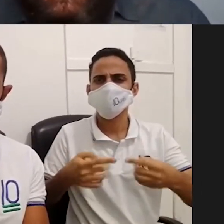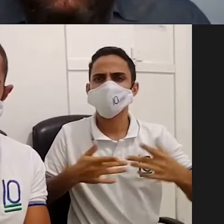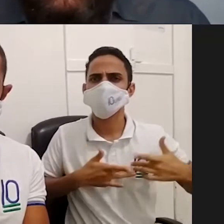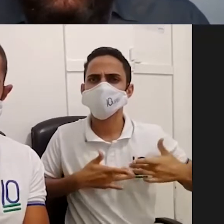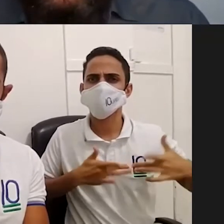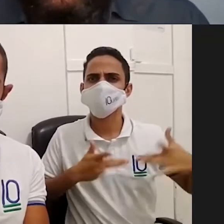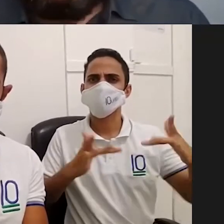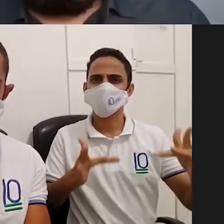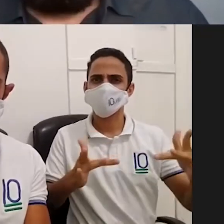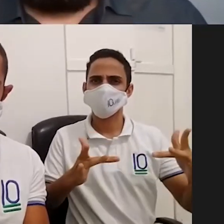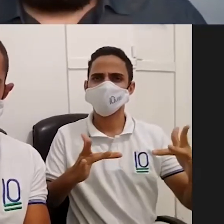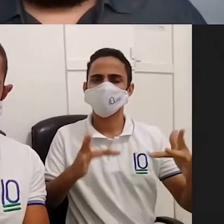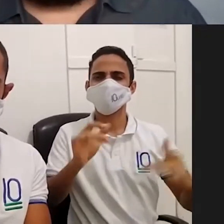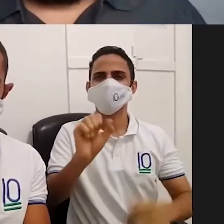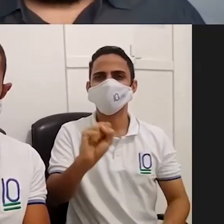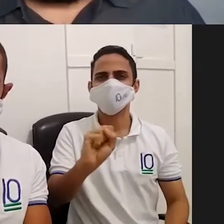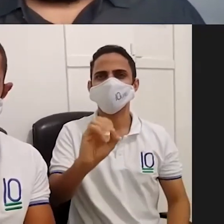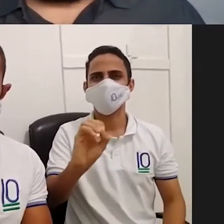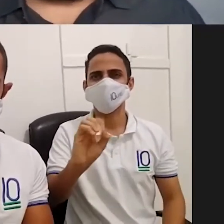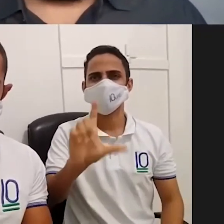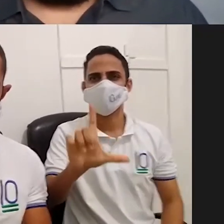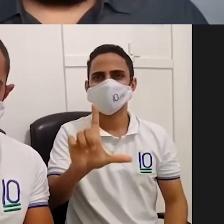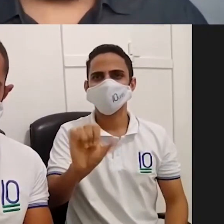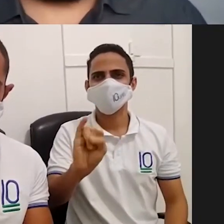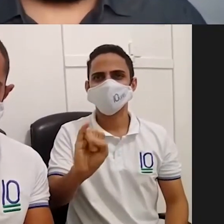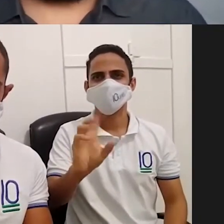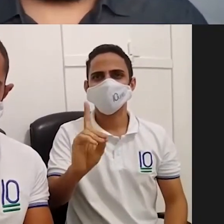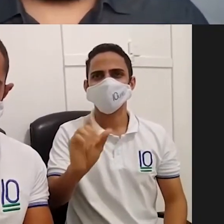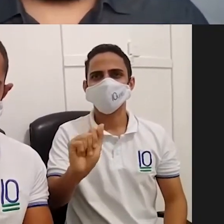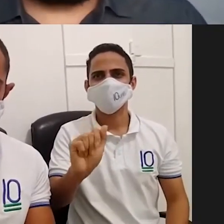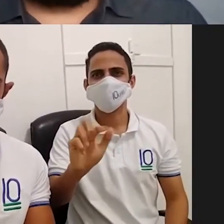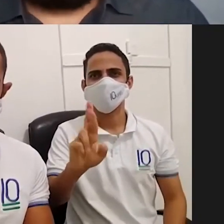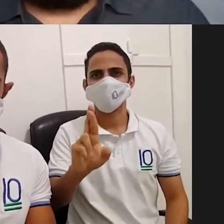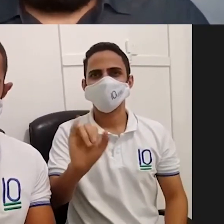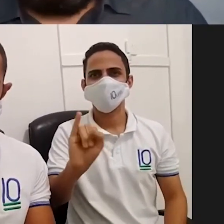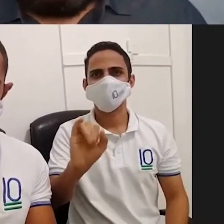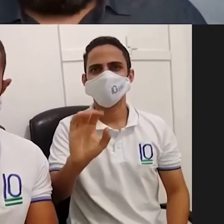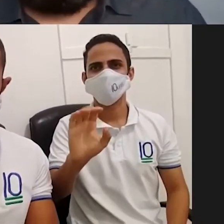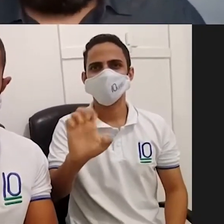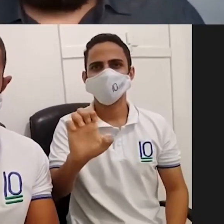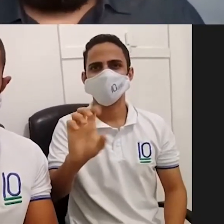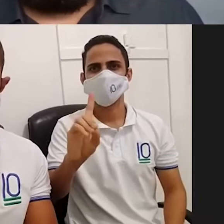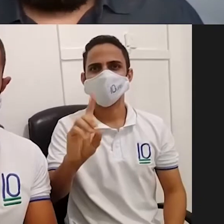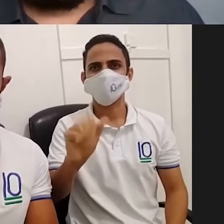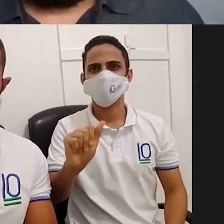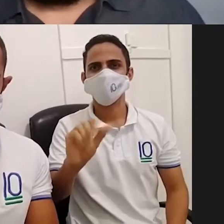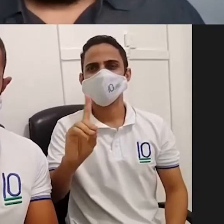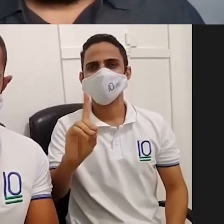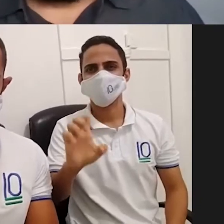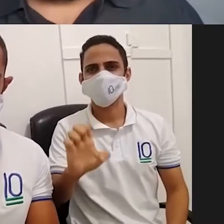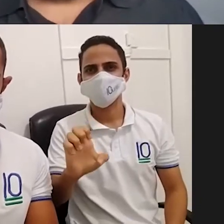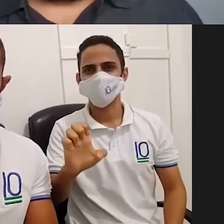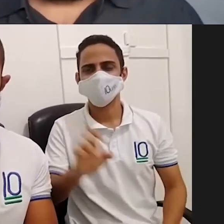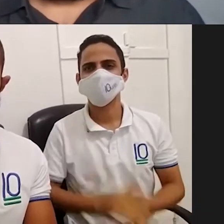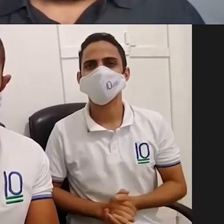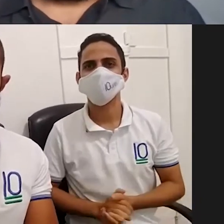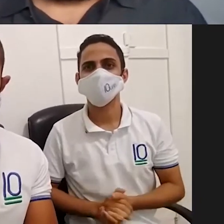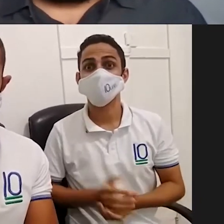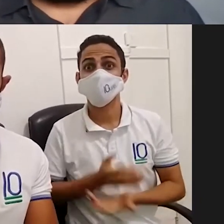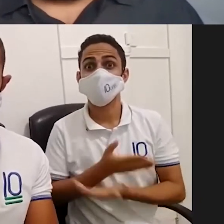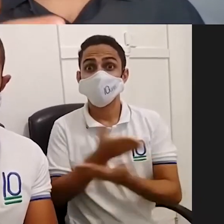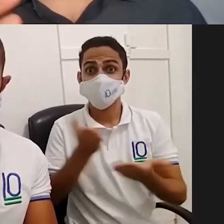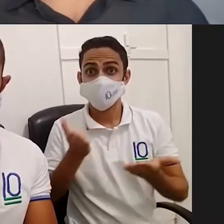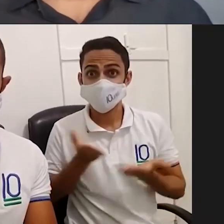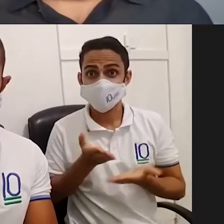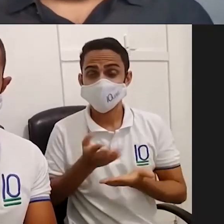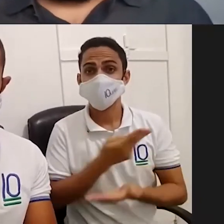da cidade de Natal. E essa turma tem um nome, são os 10 Iguais. E sobre isso eu vou conversar com